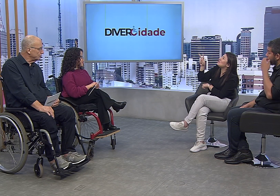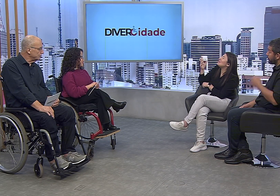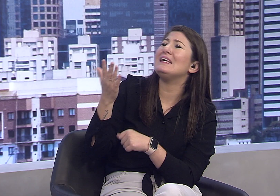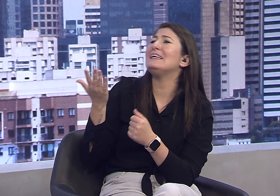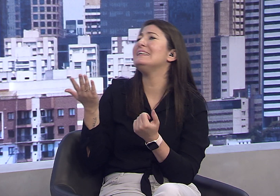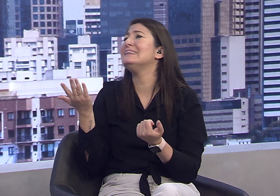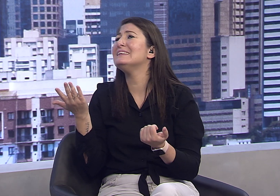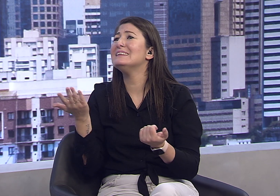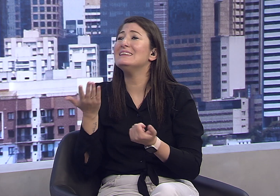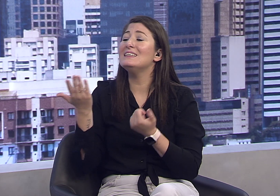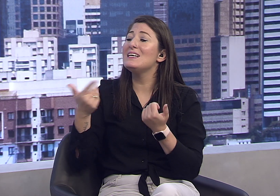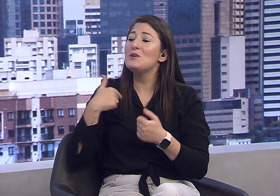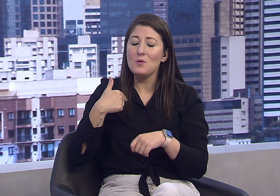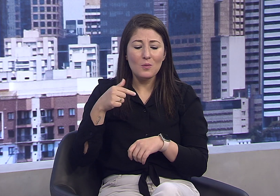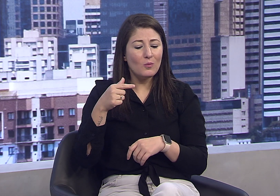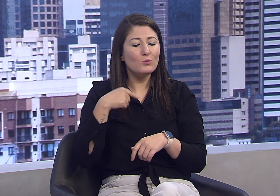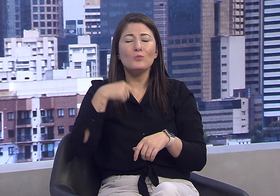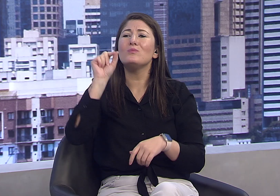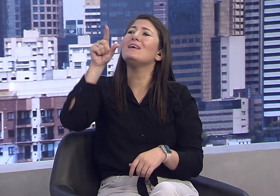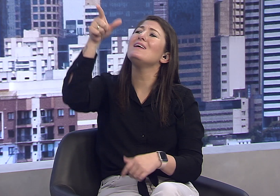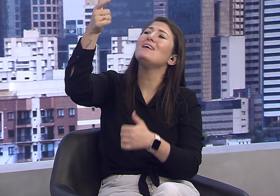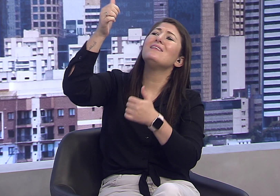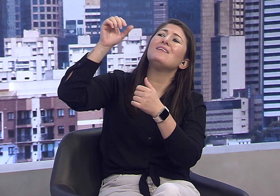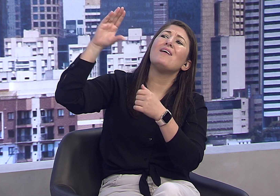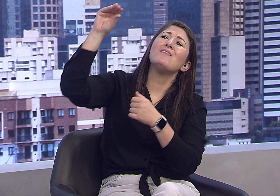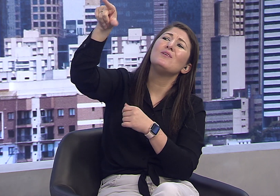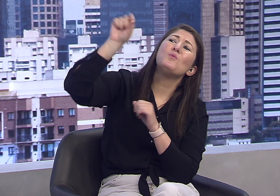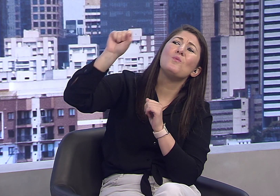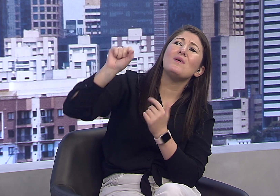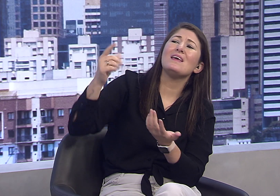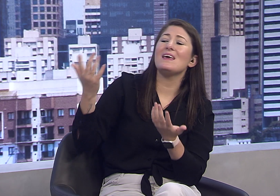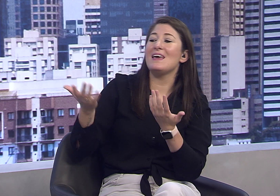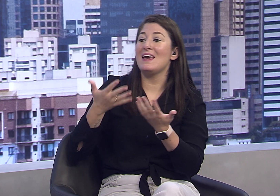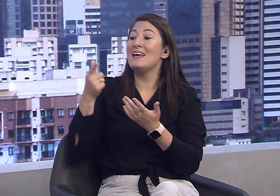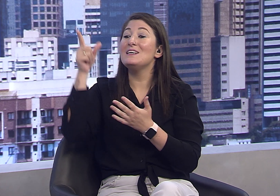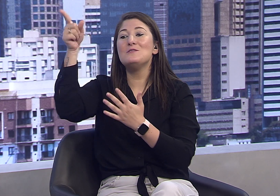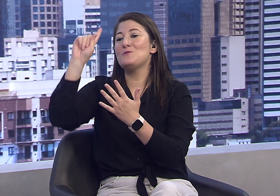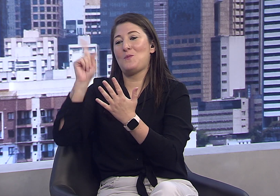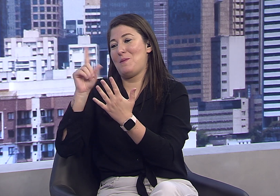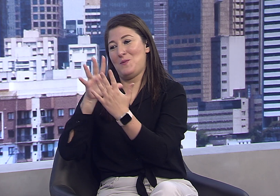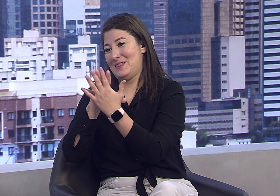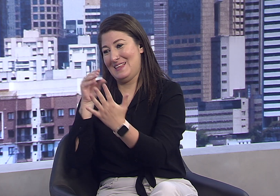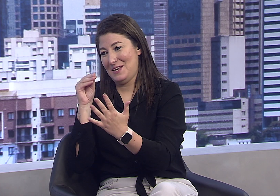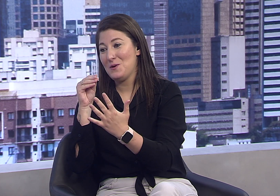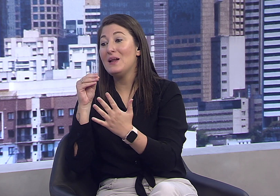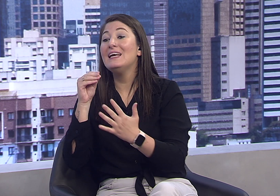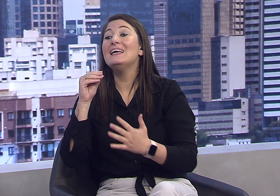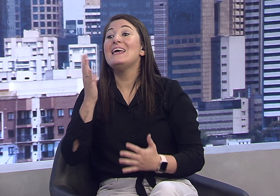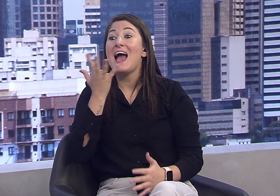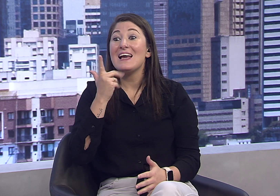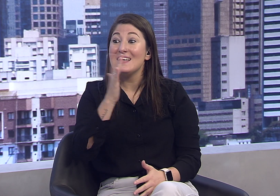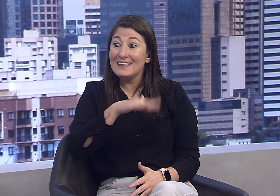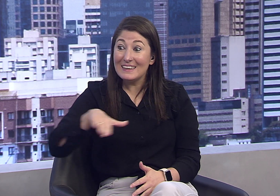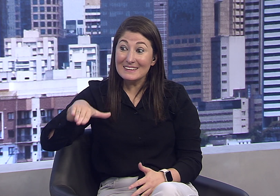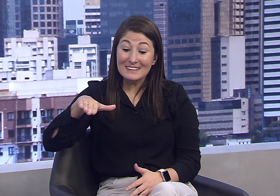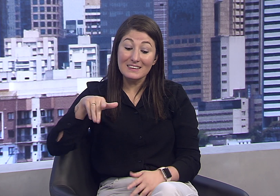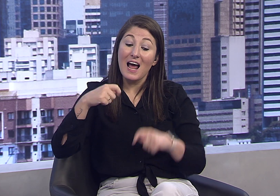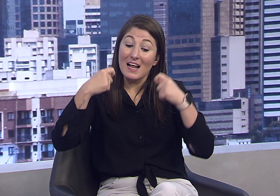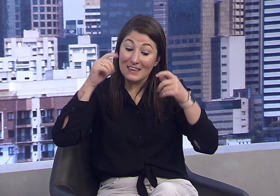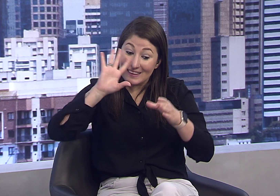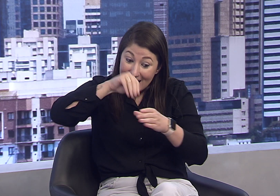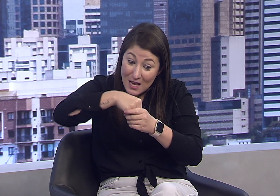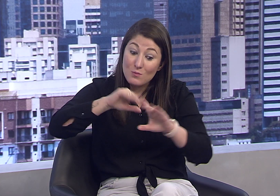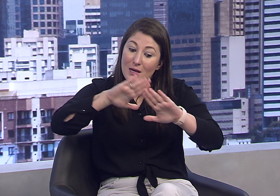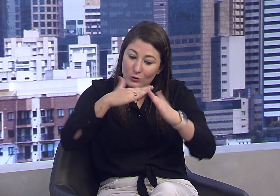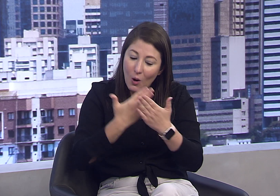ouvinte, conversando e gesticulando, e eu sem entender o que ele estava dizendo, curiosa para saber o que ele estava falando. Então, aquele